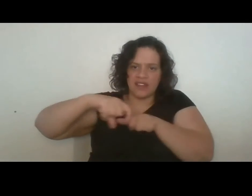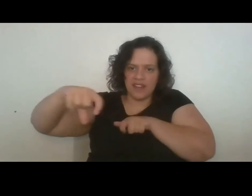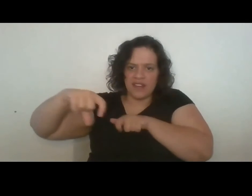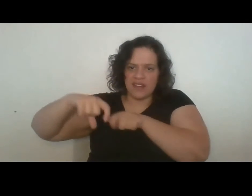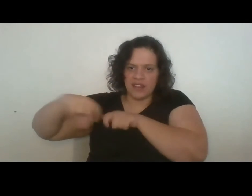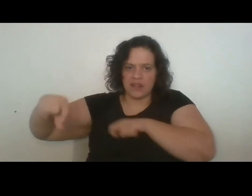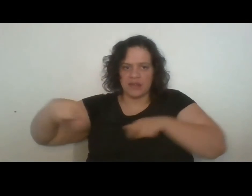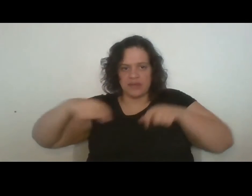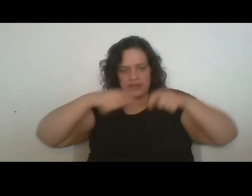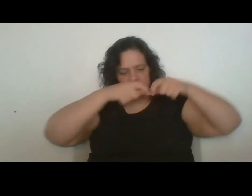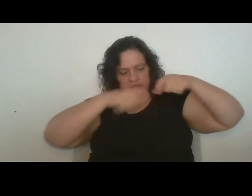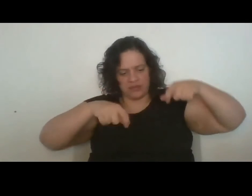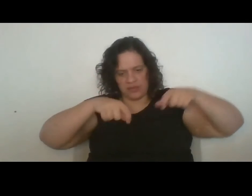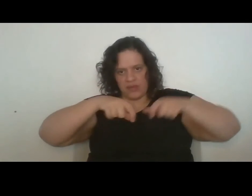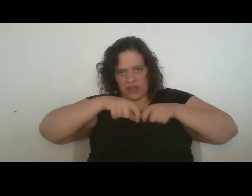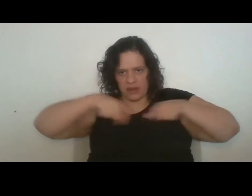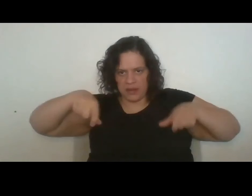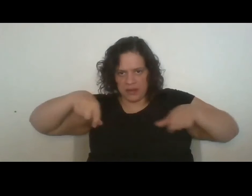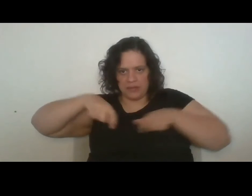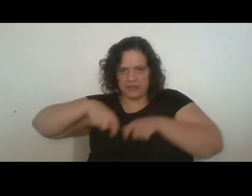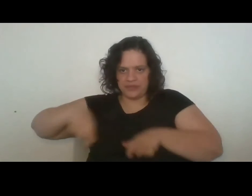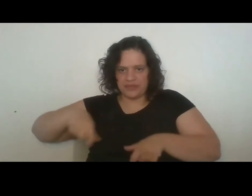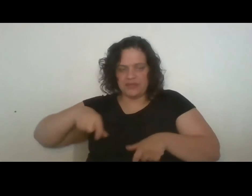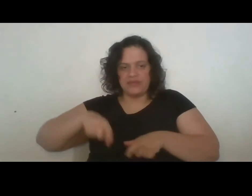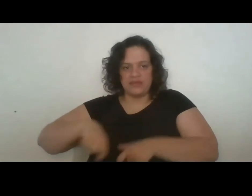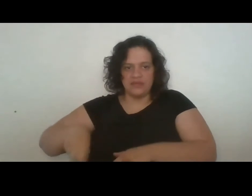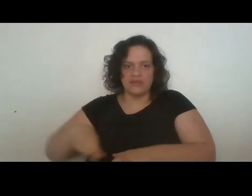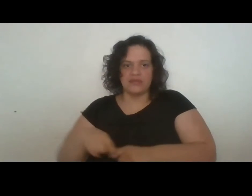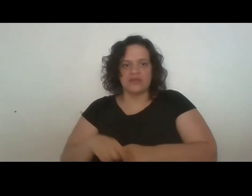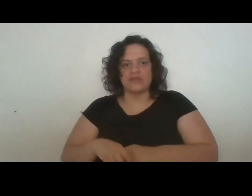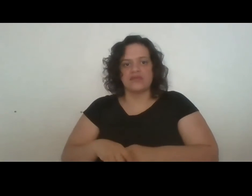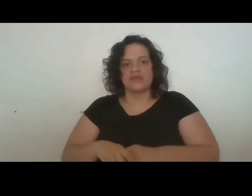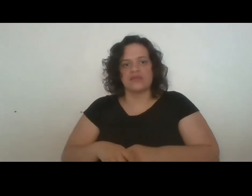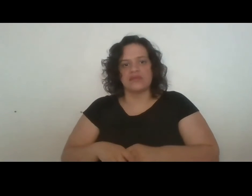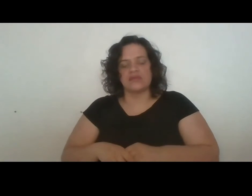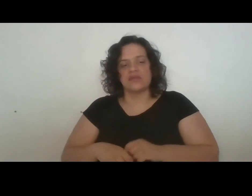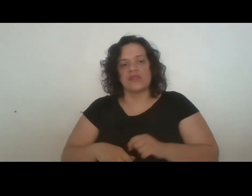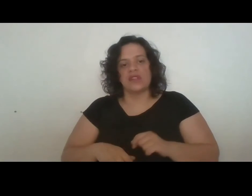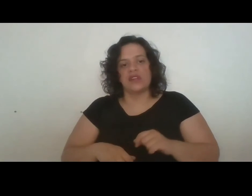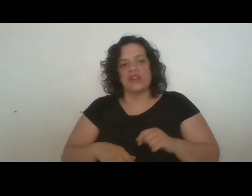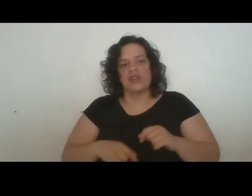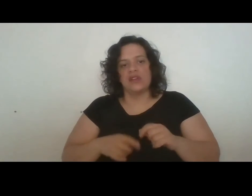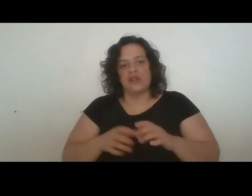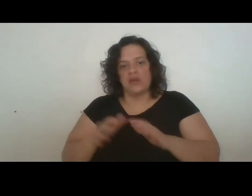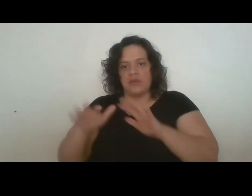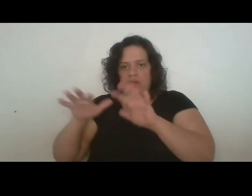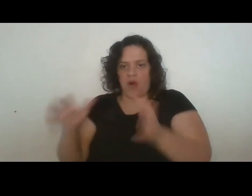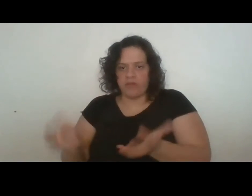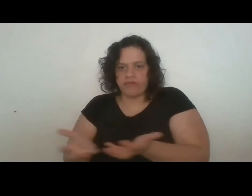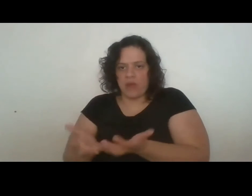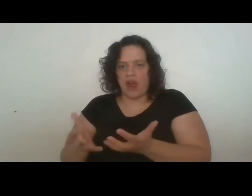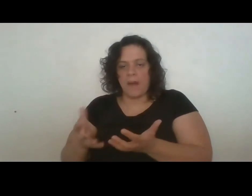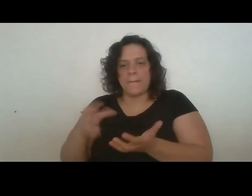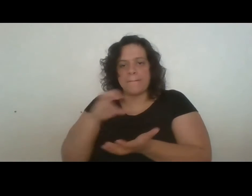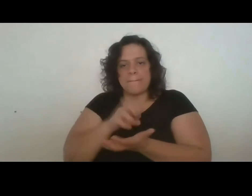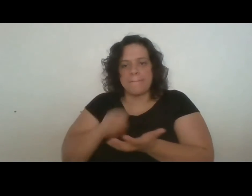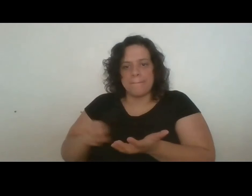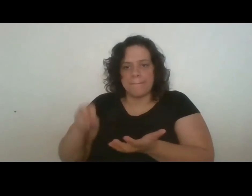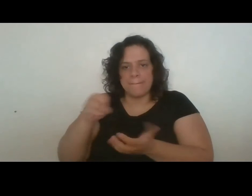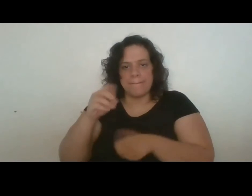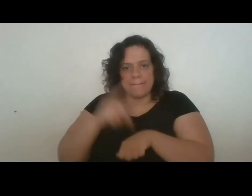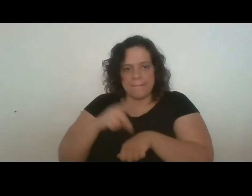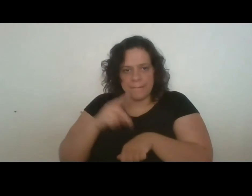tinham nessa escadaria e direcionar para caixas de pedra primeiro, de entulho e